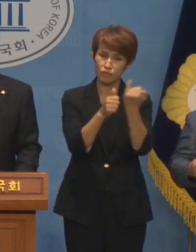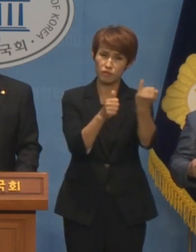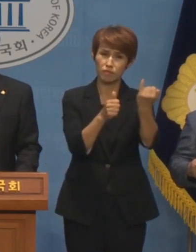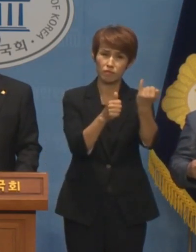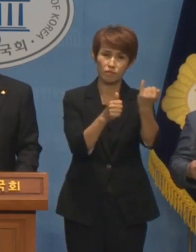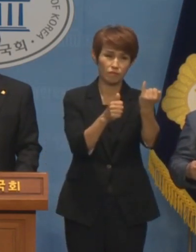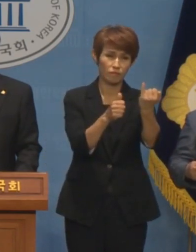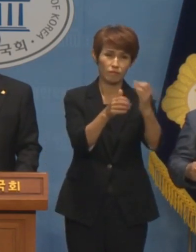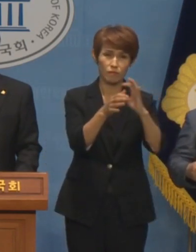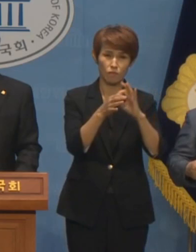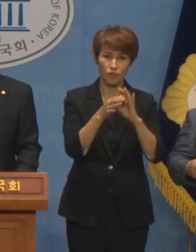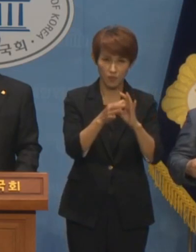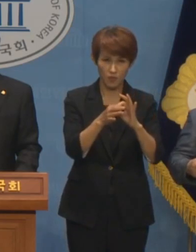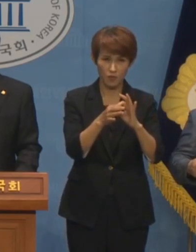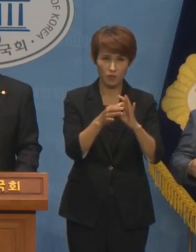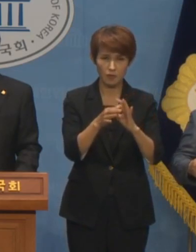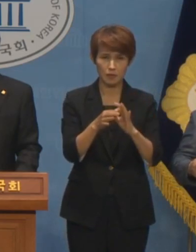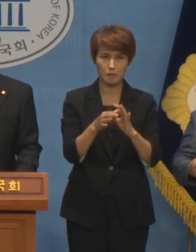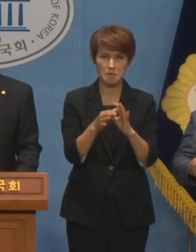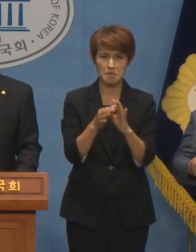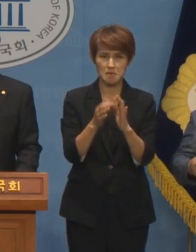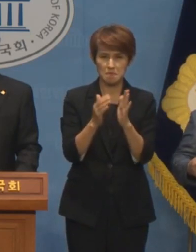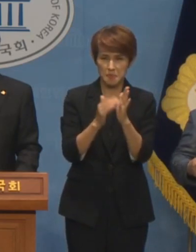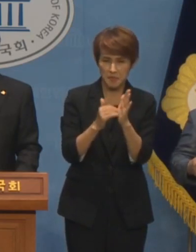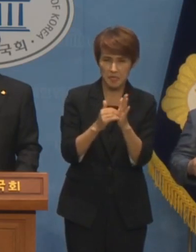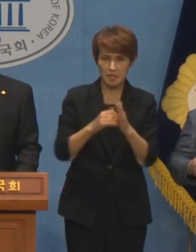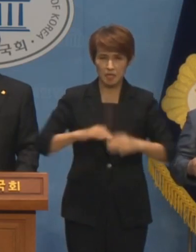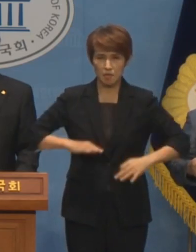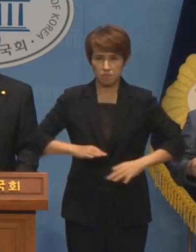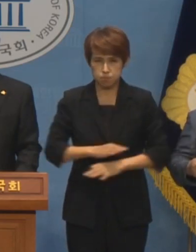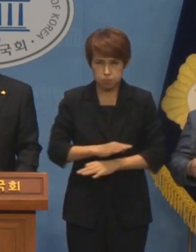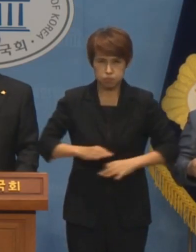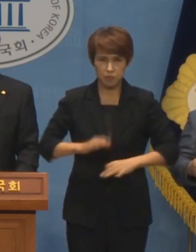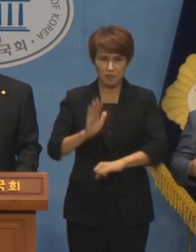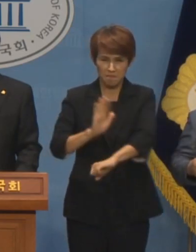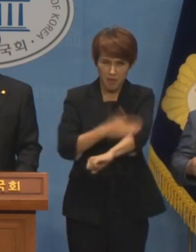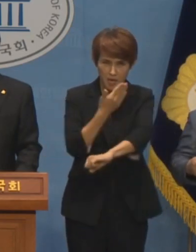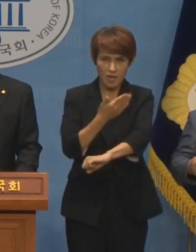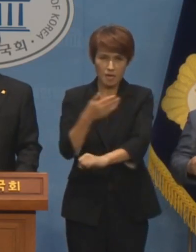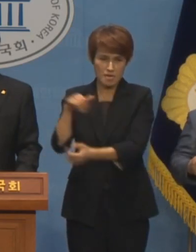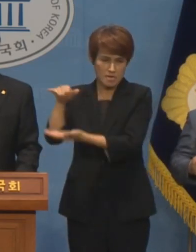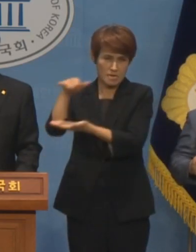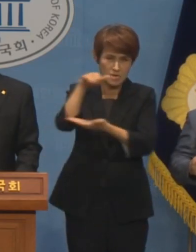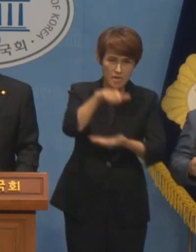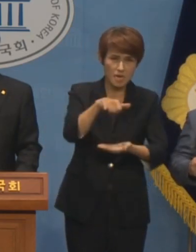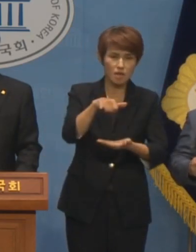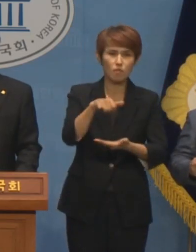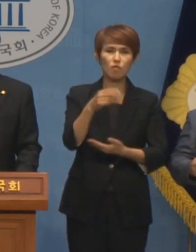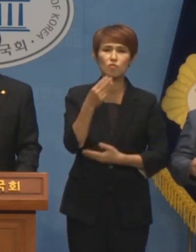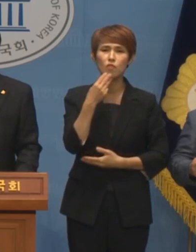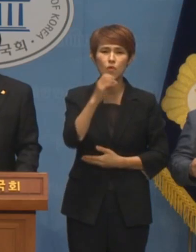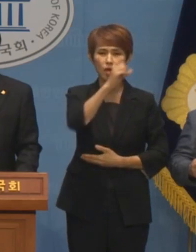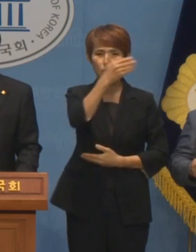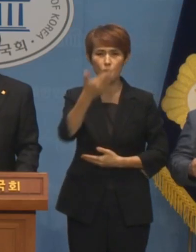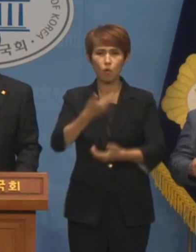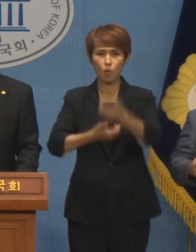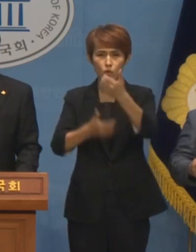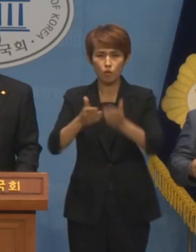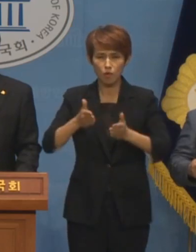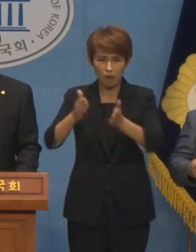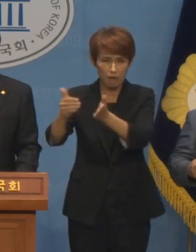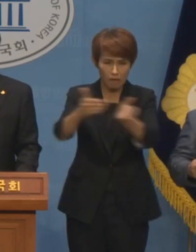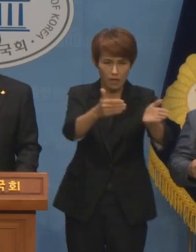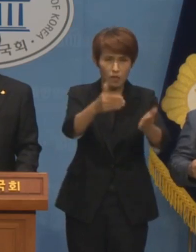온갖 비리, 잘못된 행위, 명품백, 서울 양평 고속도로 등등의 여러